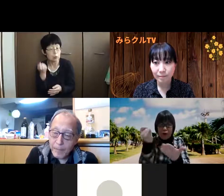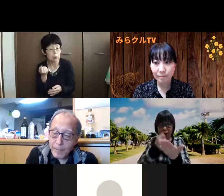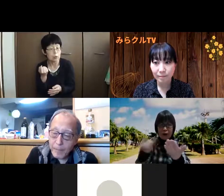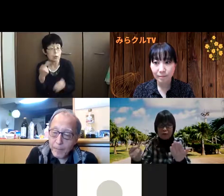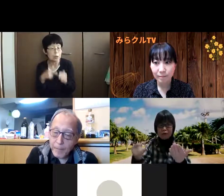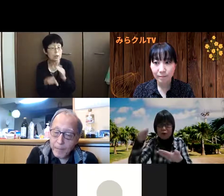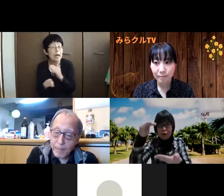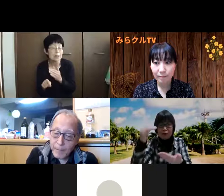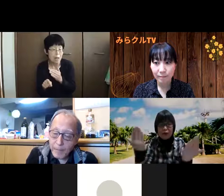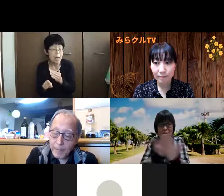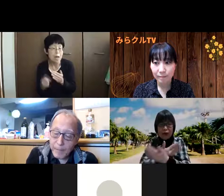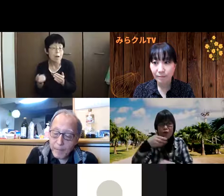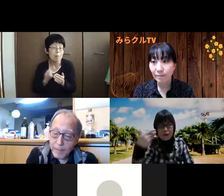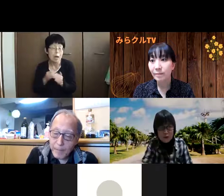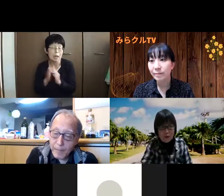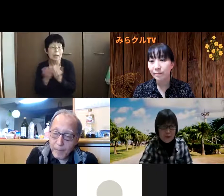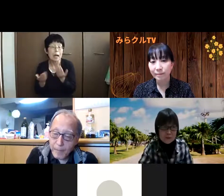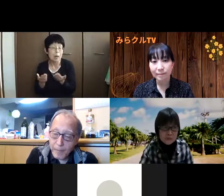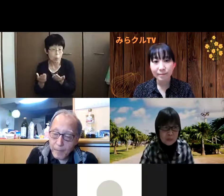かれることになったのでしょう。